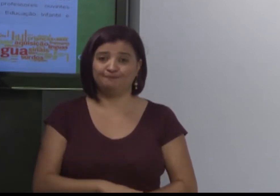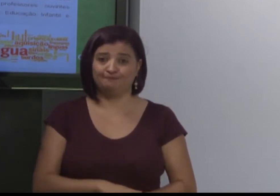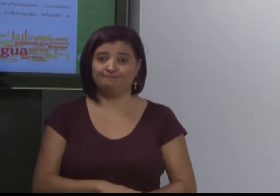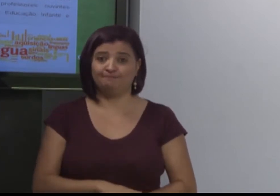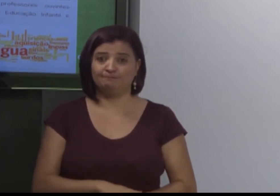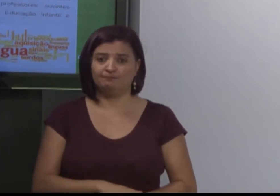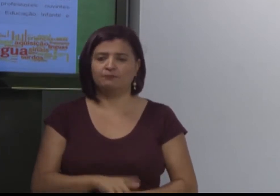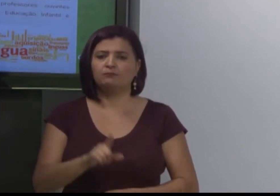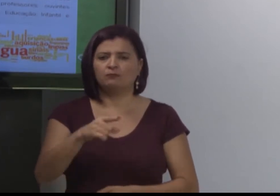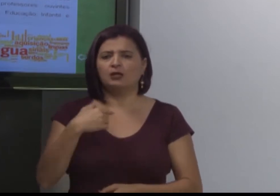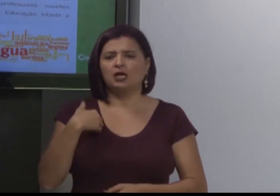Vocês sabem que,